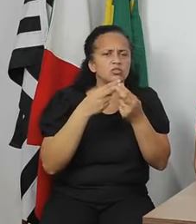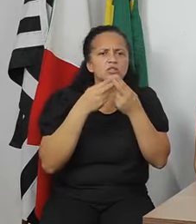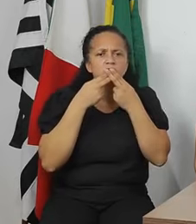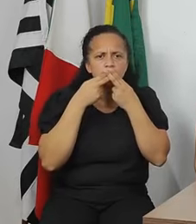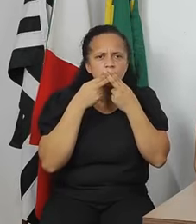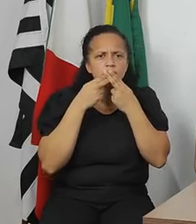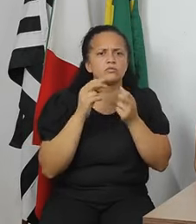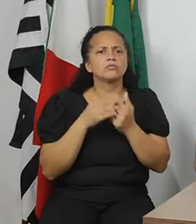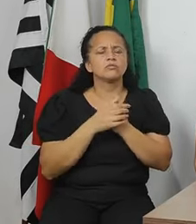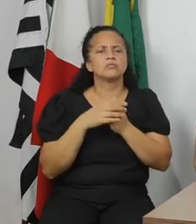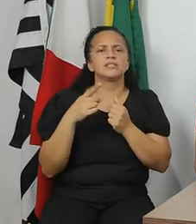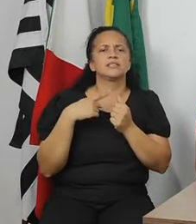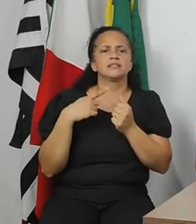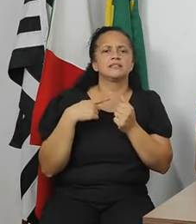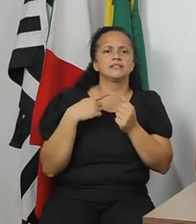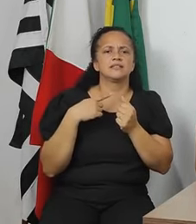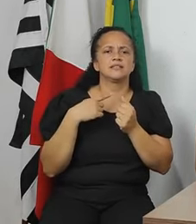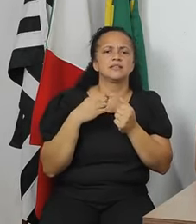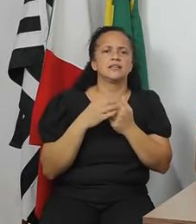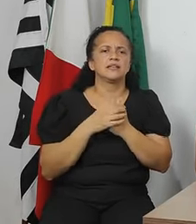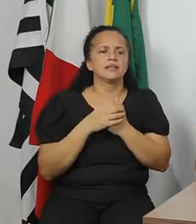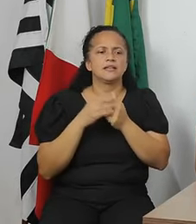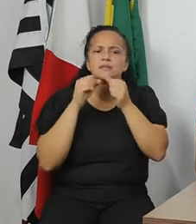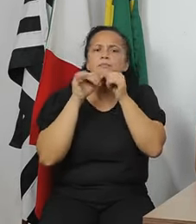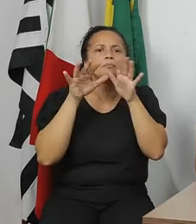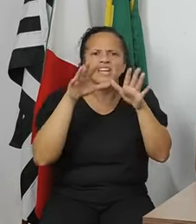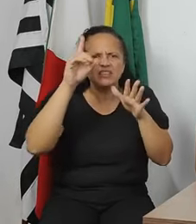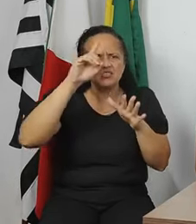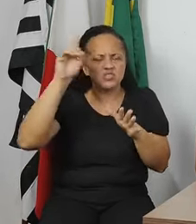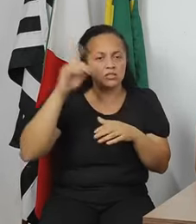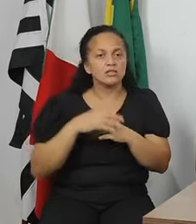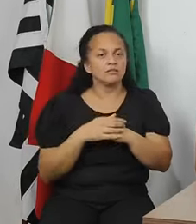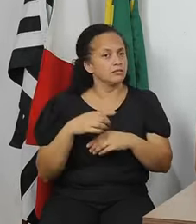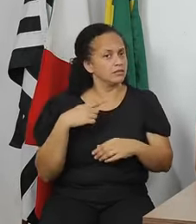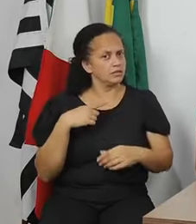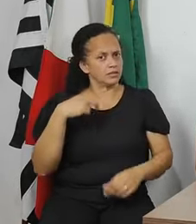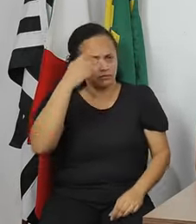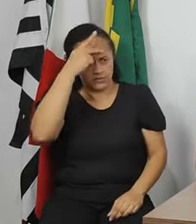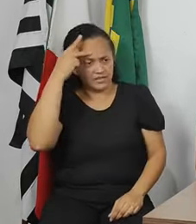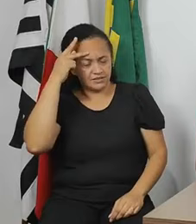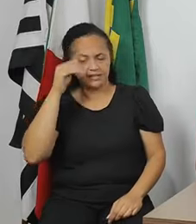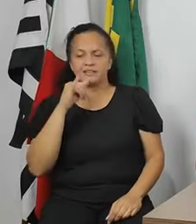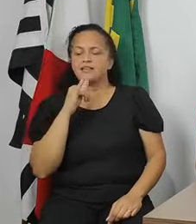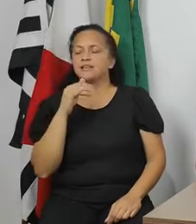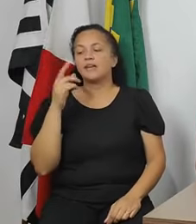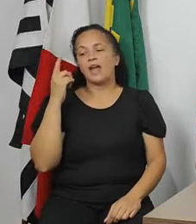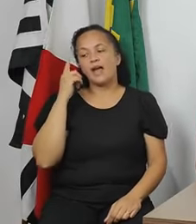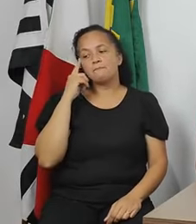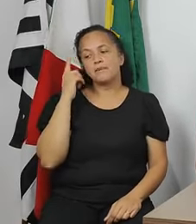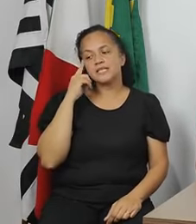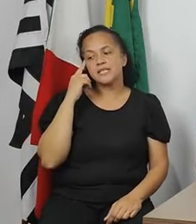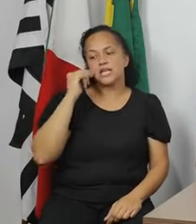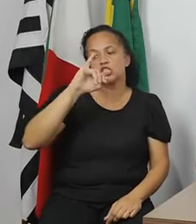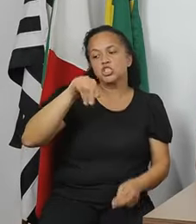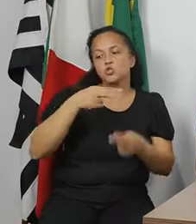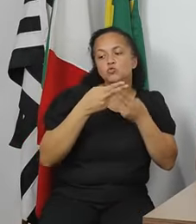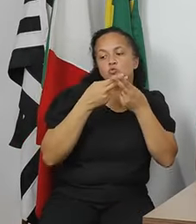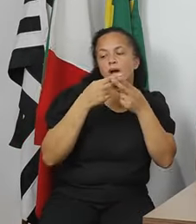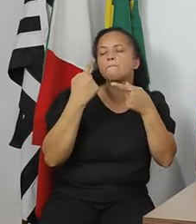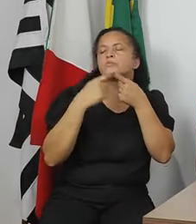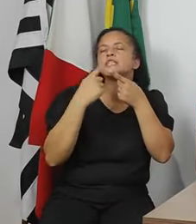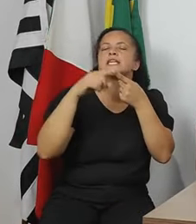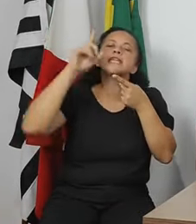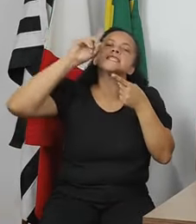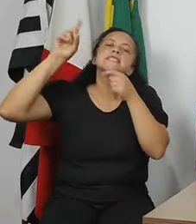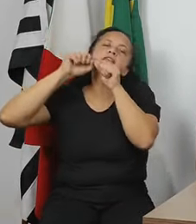vezes as pessoas falam, não, preciso jejuar para Deus me abençoar daquela forma. Eu preciso